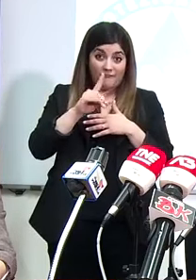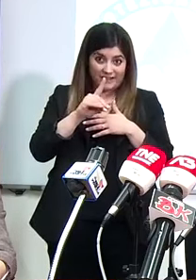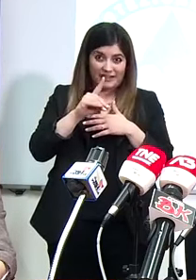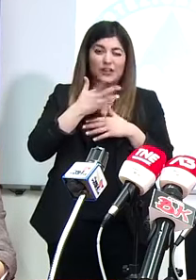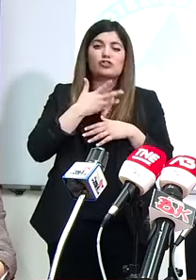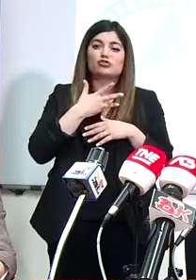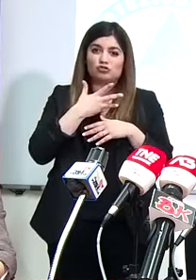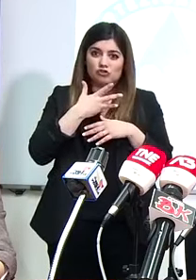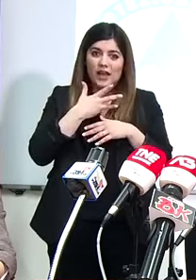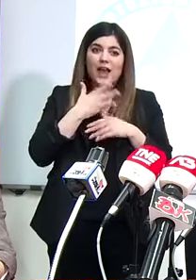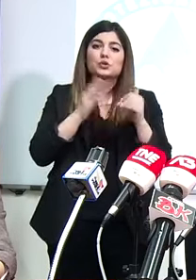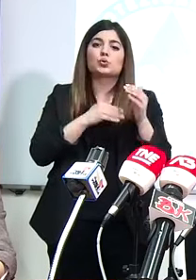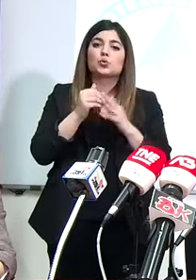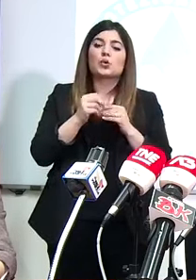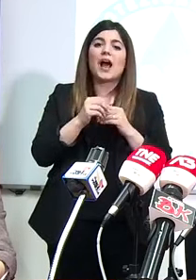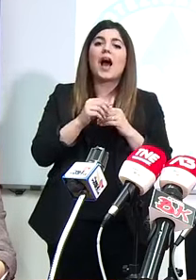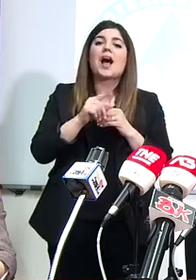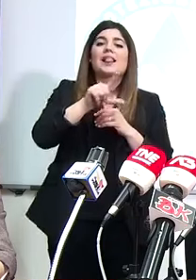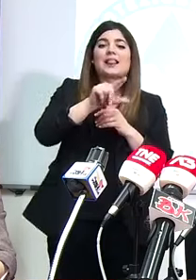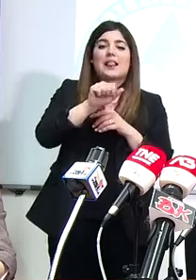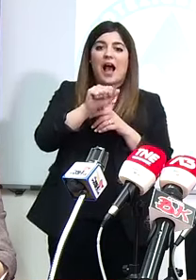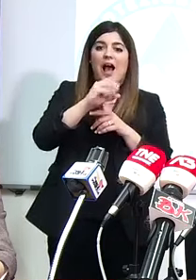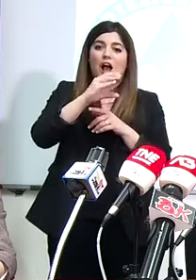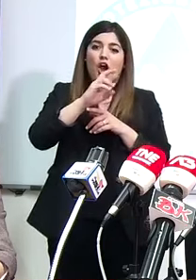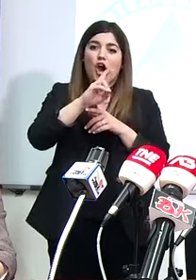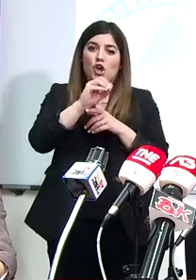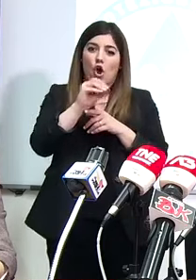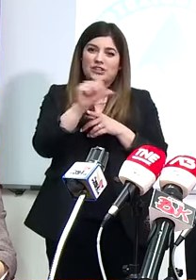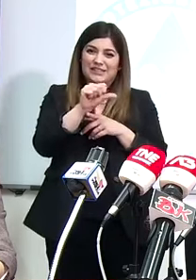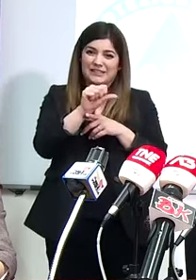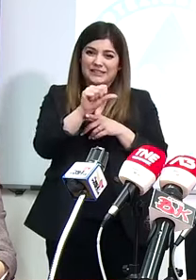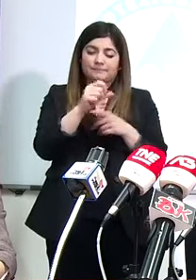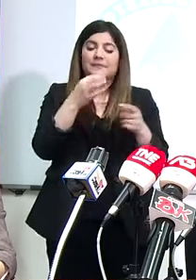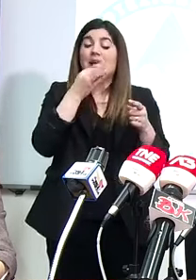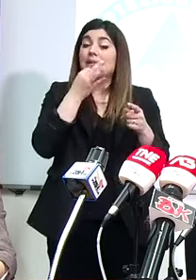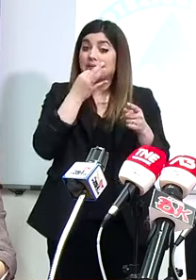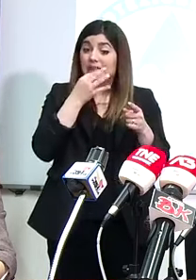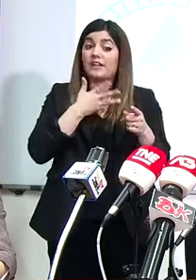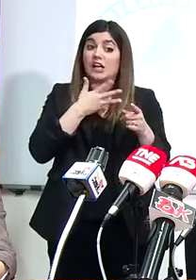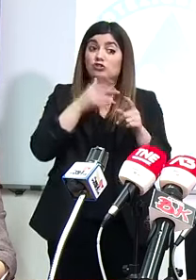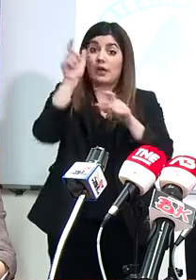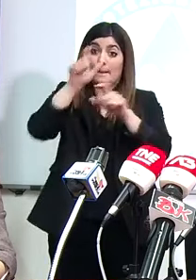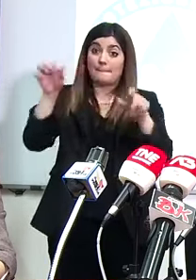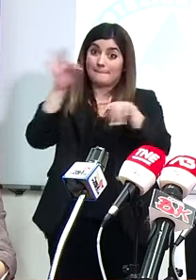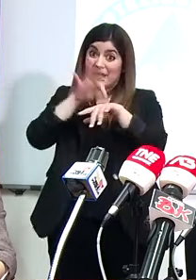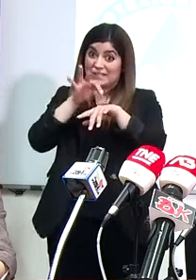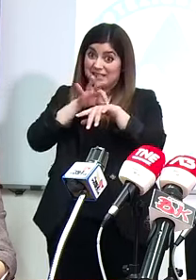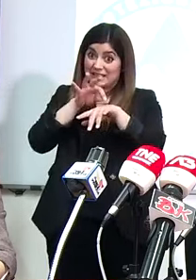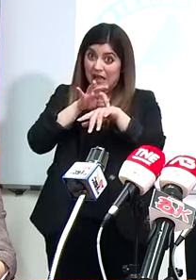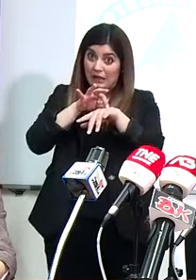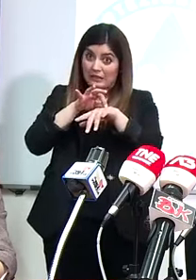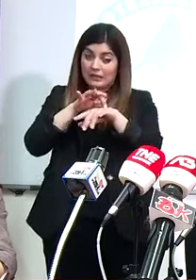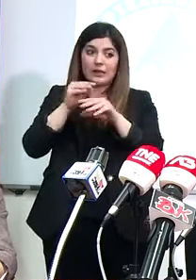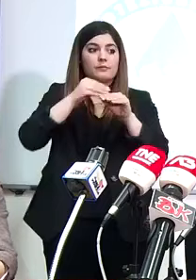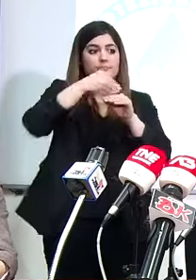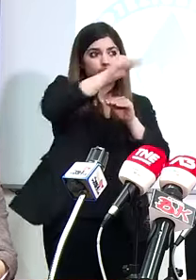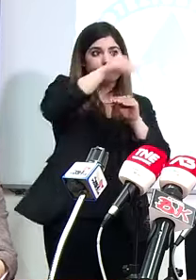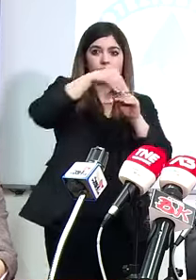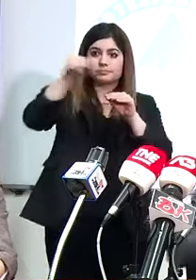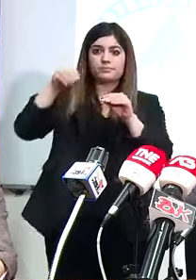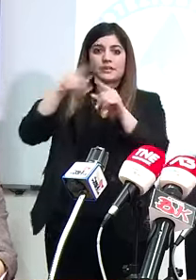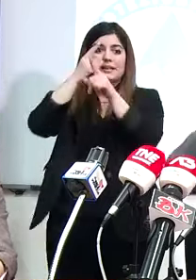quindi a livello nazionale si destinano i pazienti in base alle difficoltà e alle disponibilità per dire noi